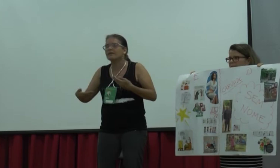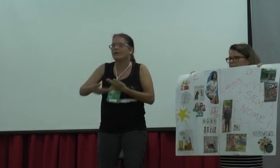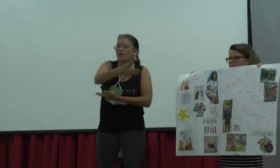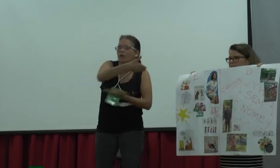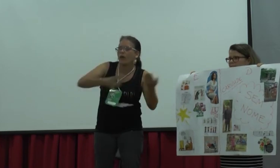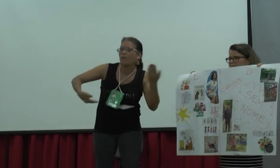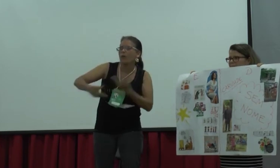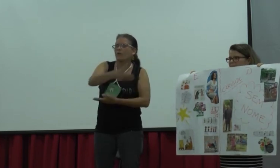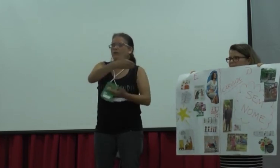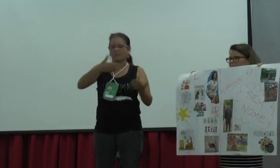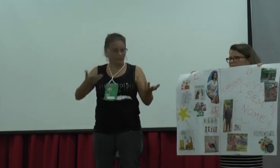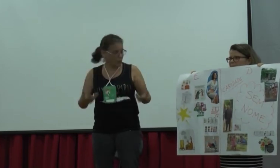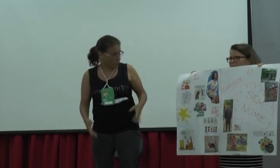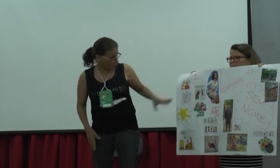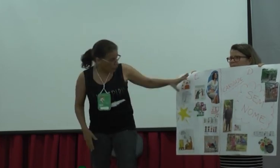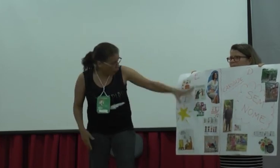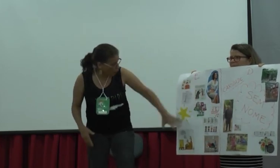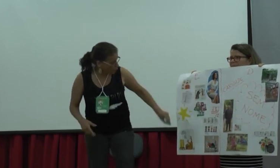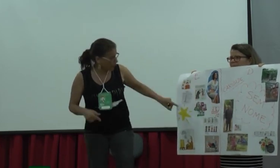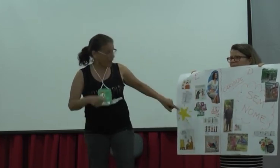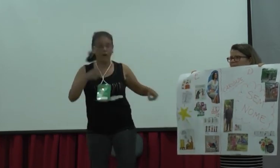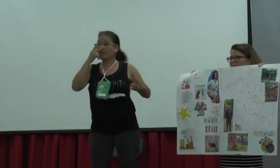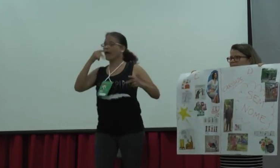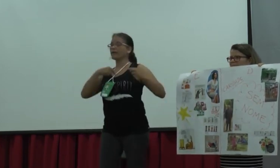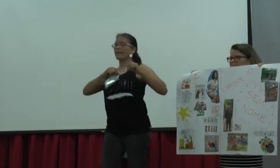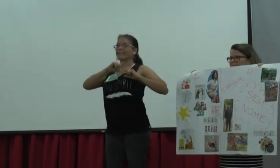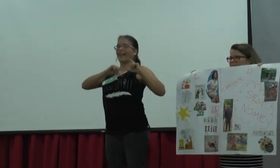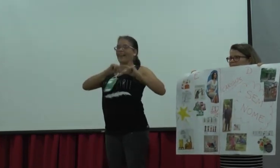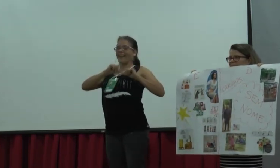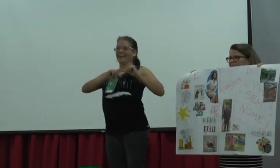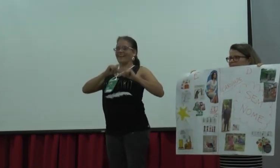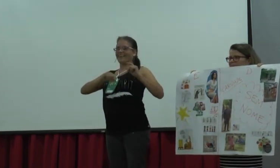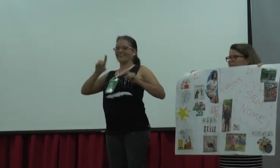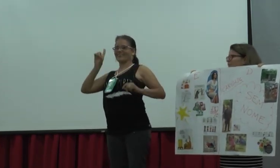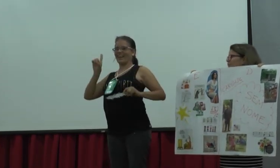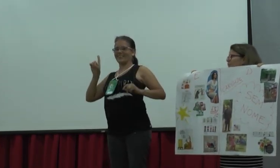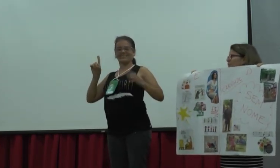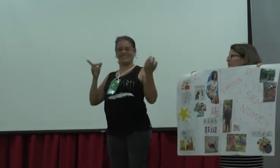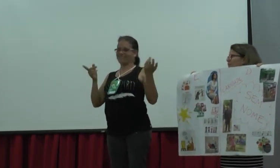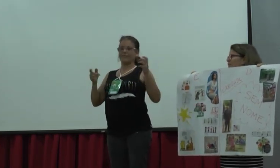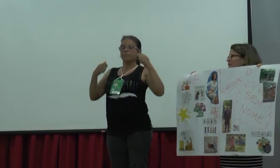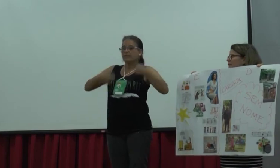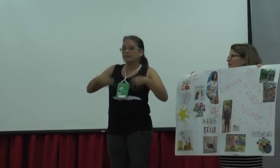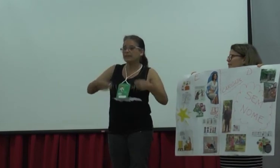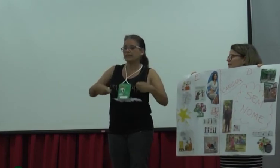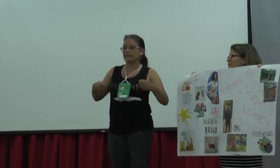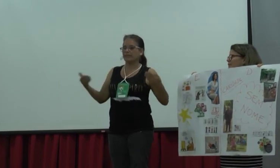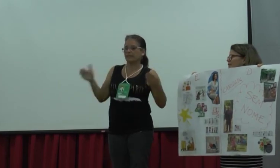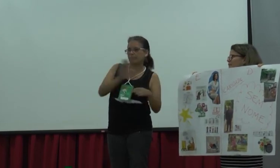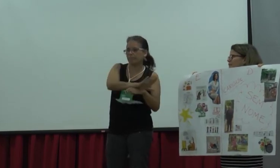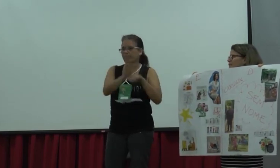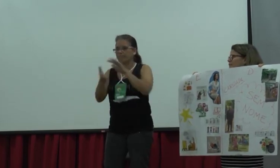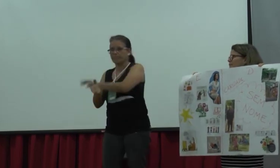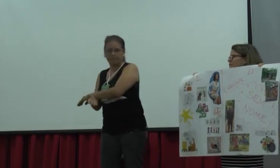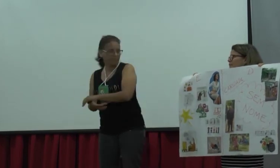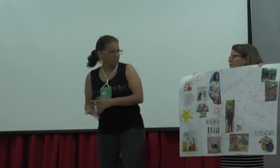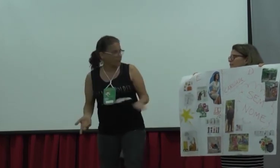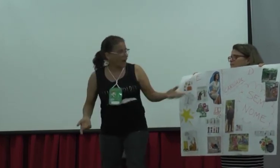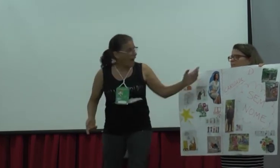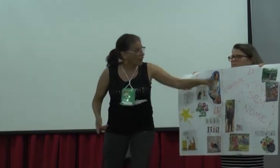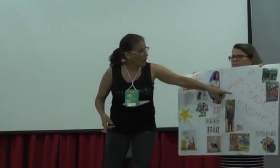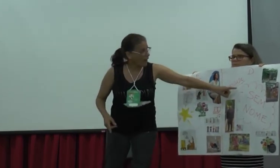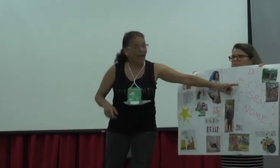o marido quer a atenção dela e ela não quer, então não existe um compartilhar. Então, seria uma questão de